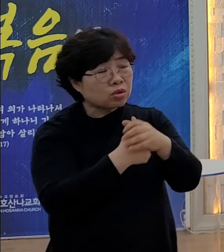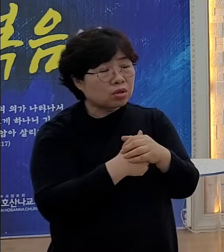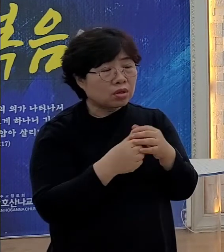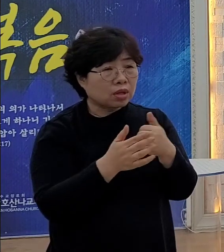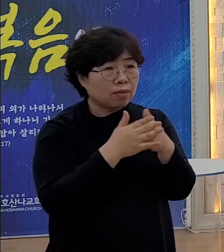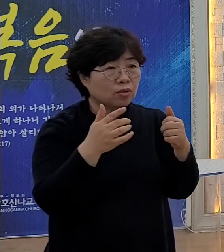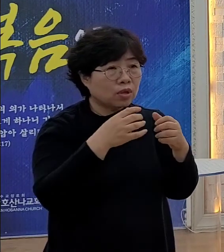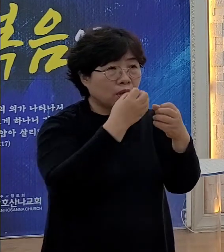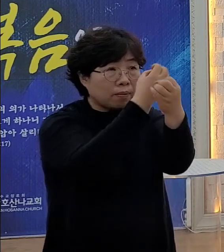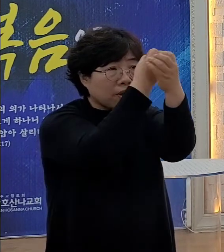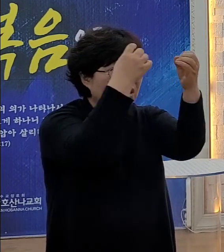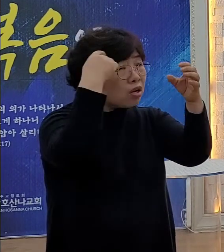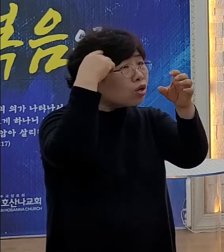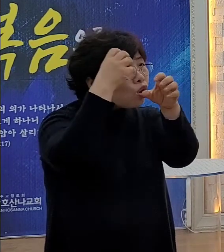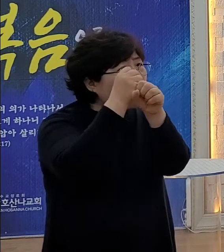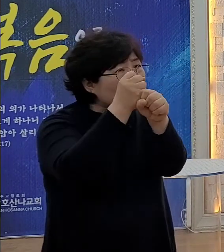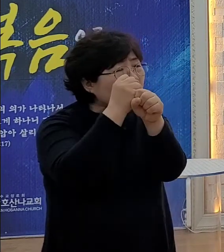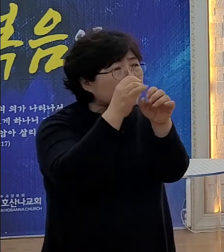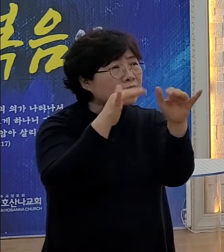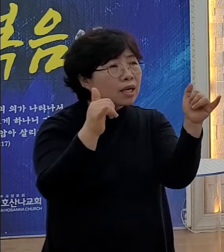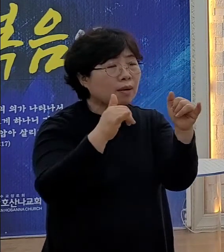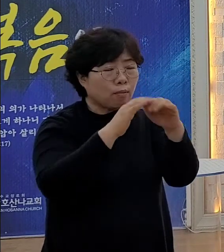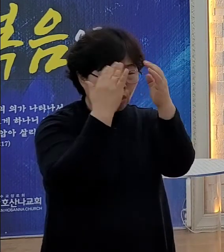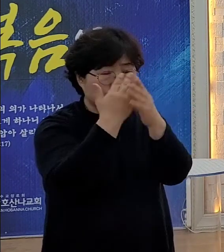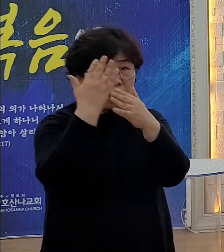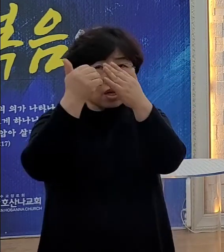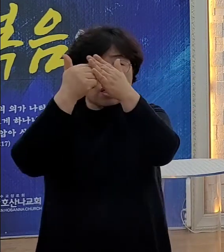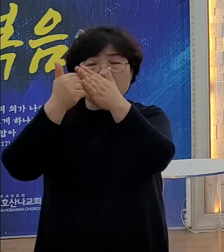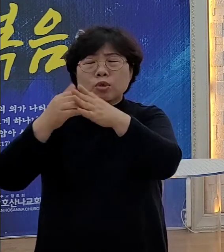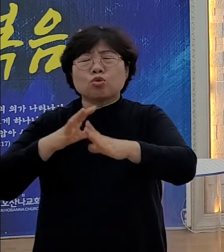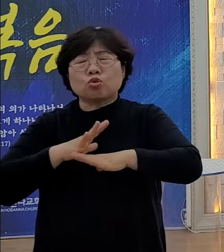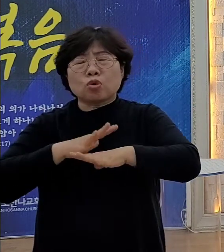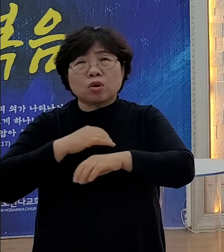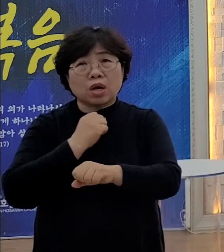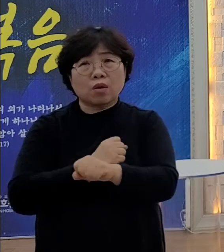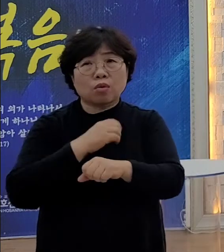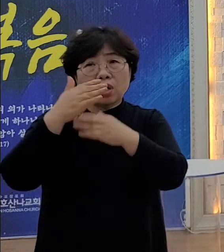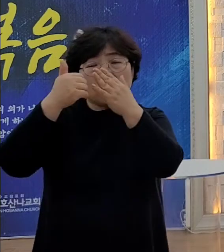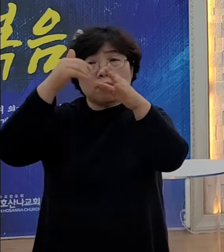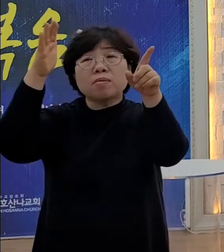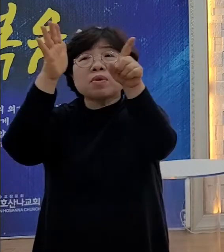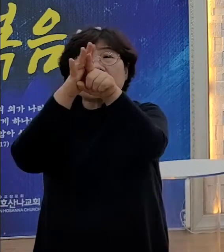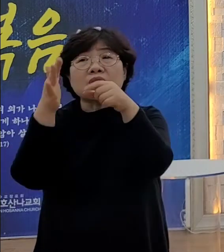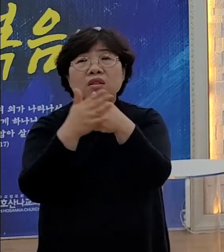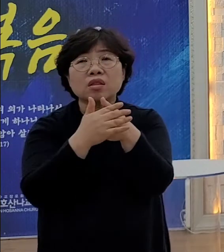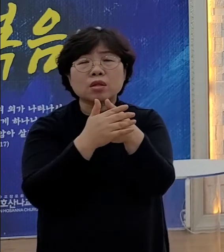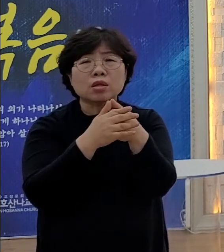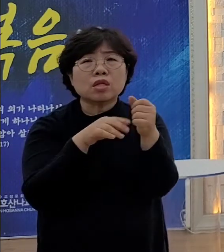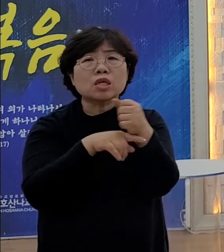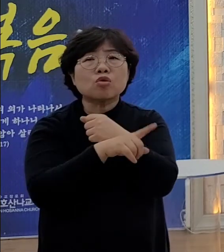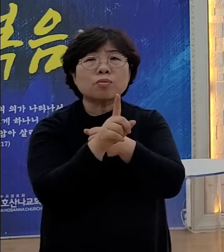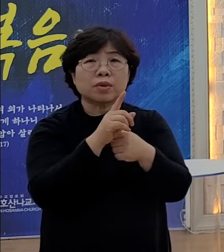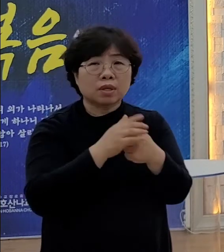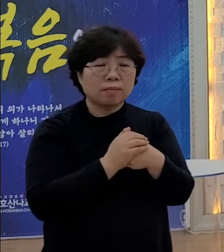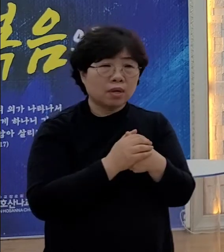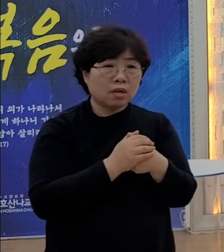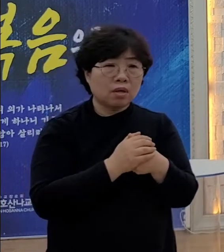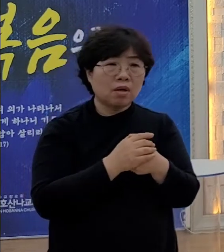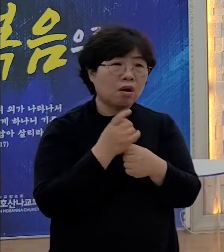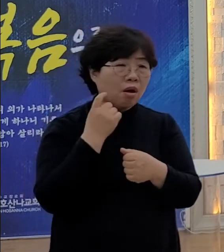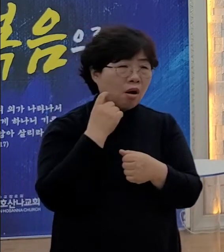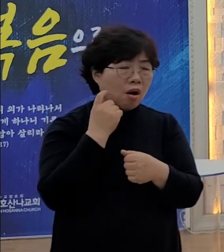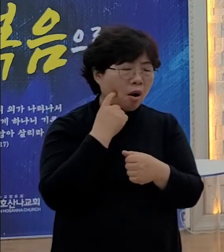연구하는 학자들이 전부 다 하나님을 두려워하고 하나님을 믿는 이유가 뭐예요? 거짓말처럼. 정말 거짓말처럼